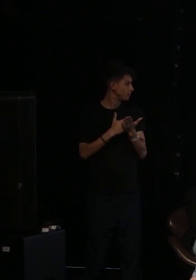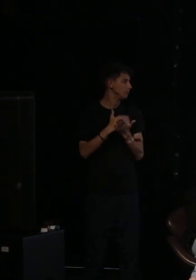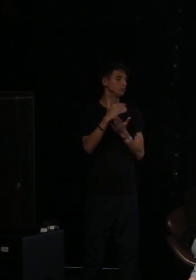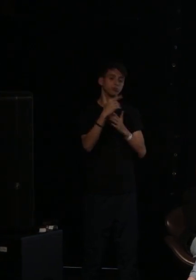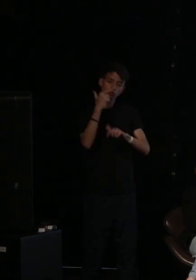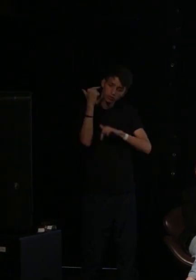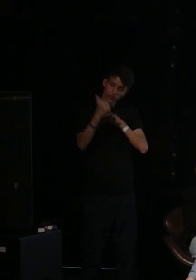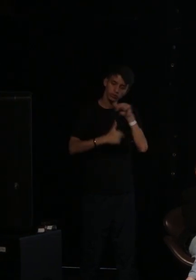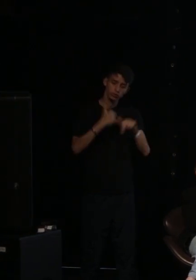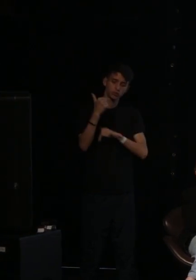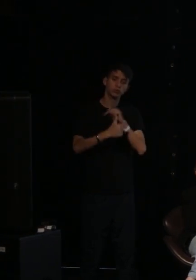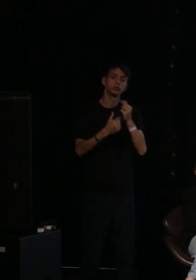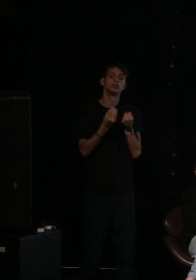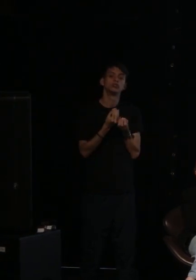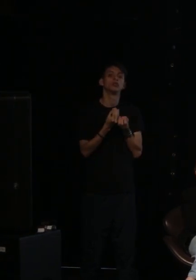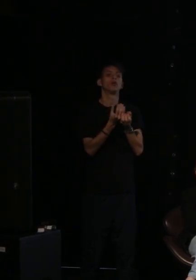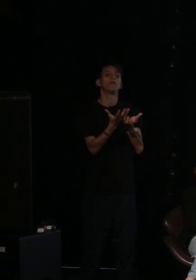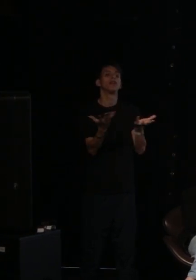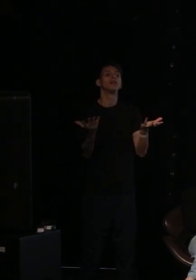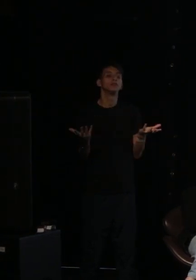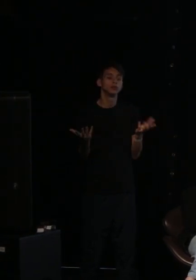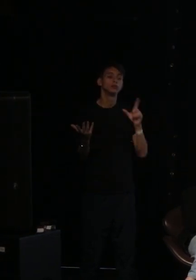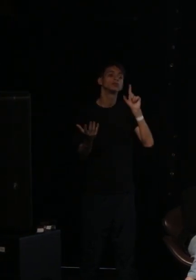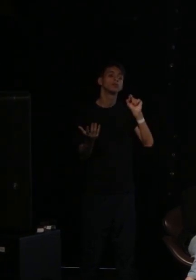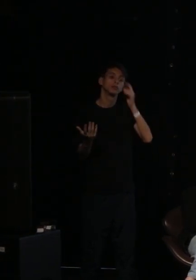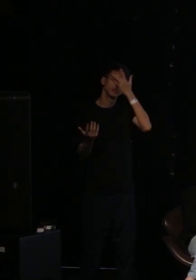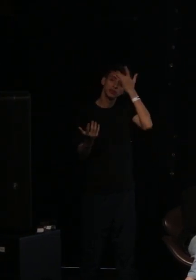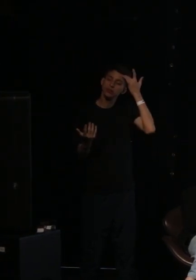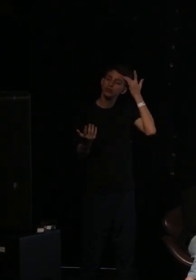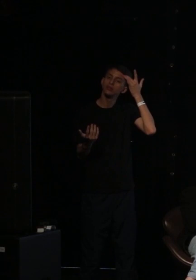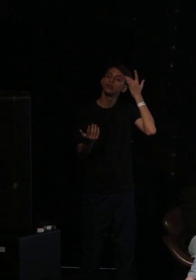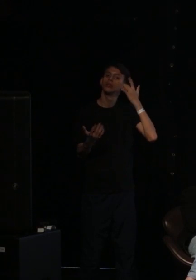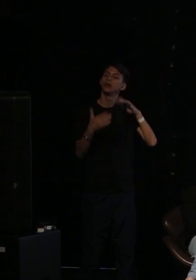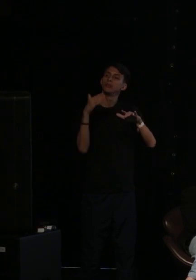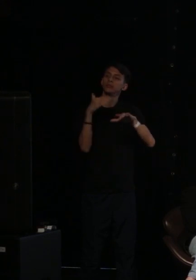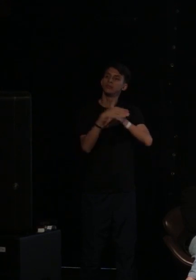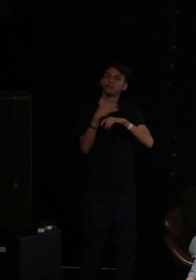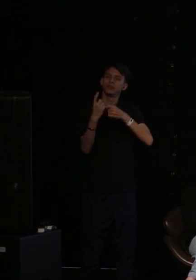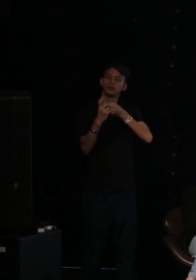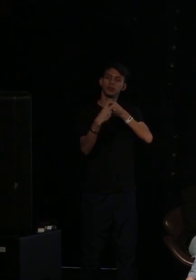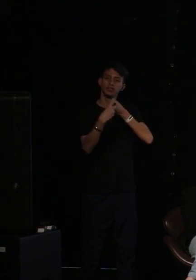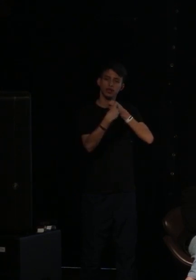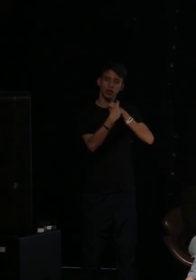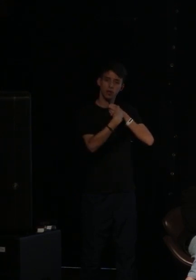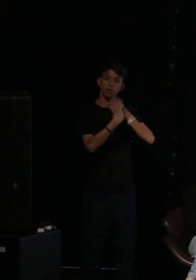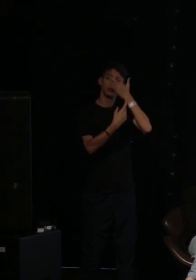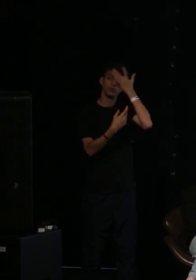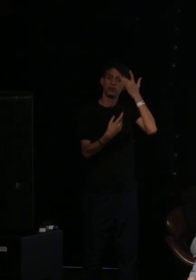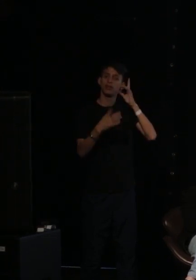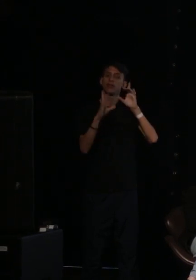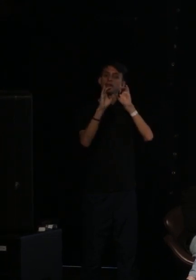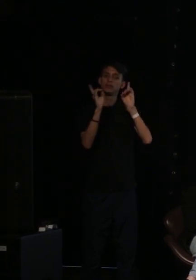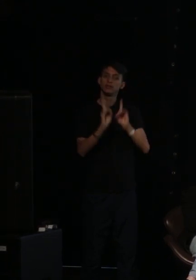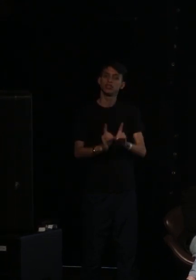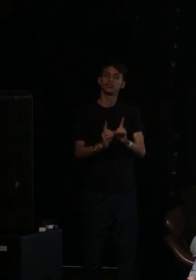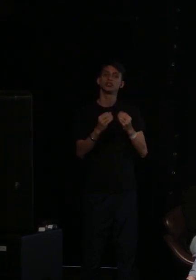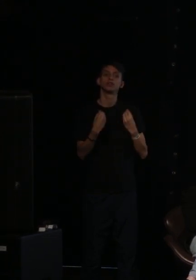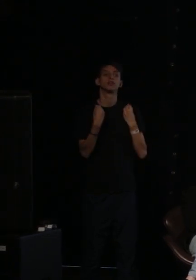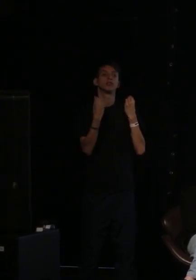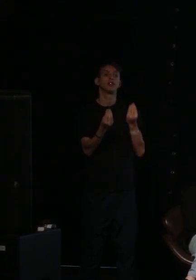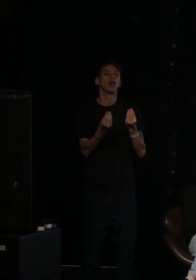trabalho oferecendo às pessoas, aos parceiros com deficiência, oficinas